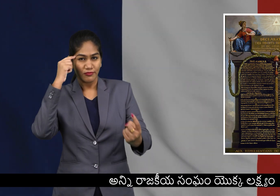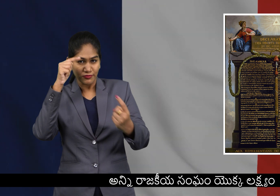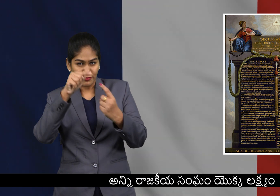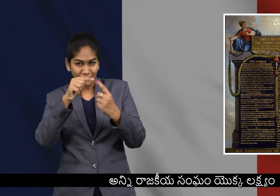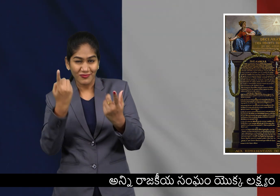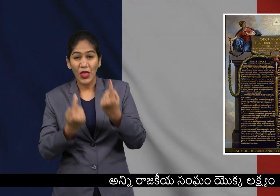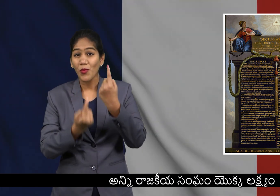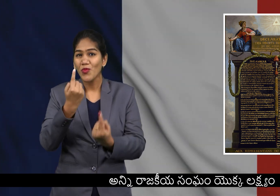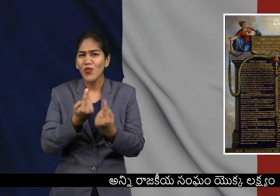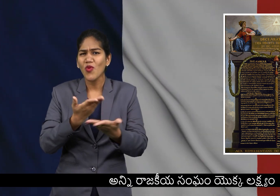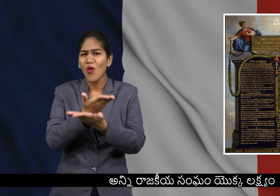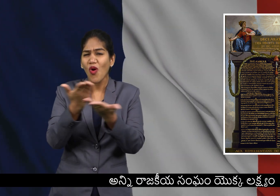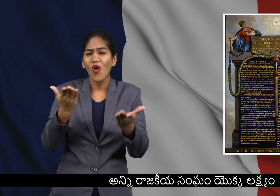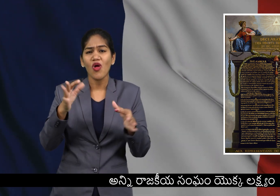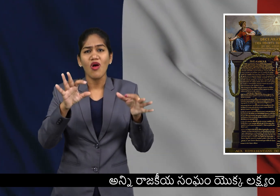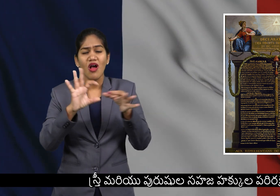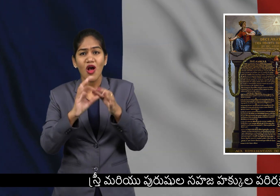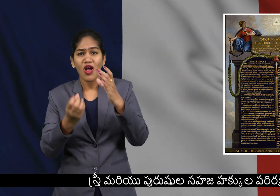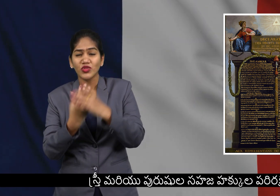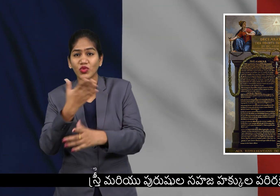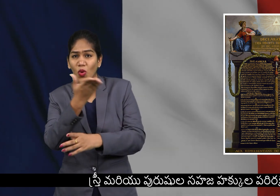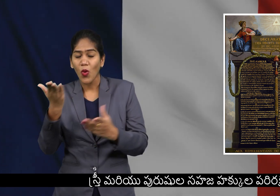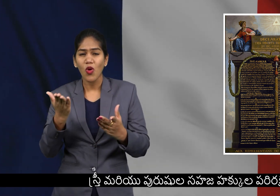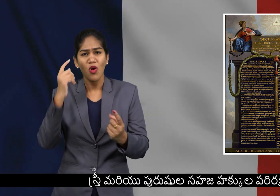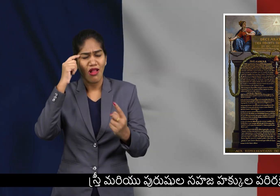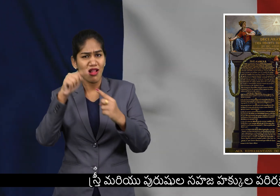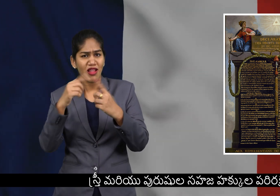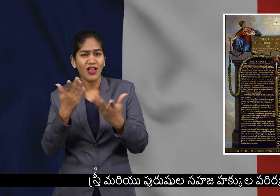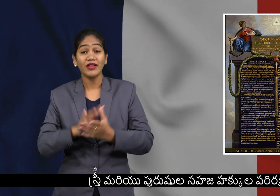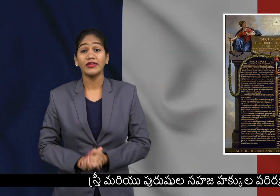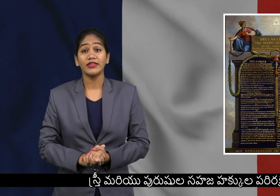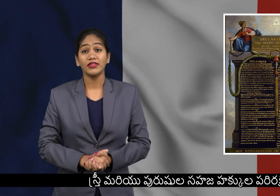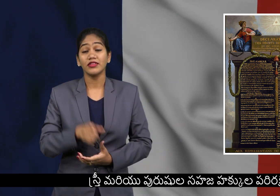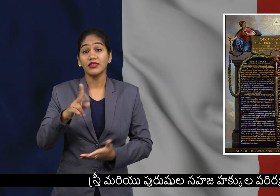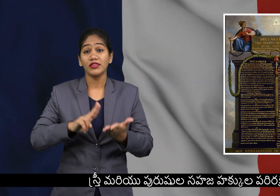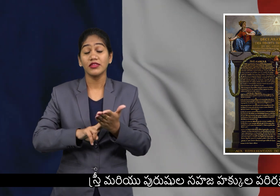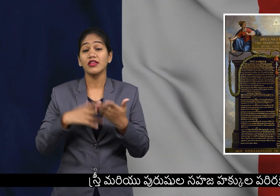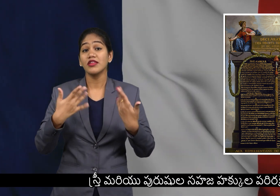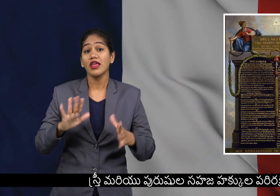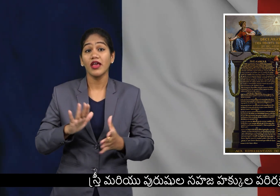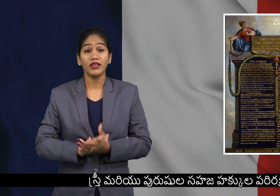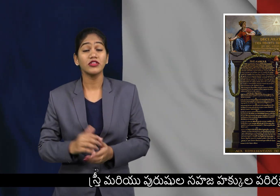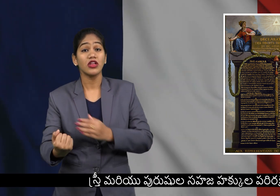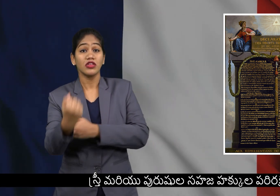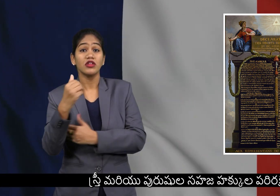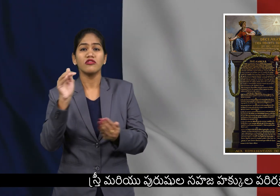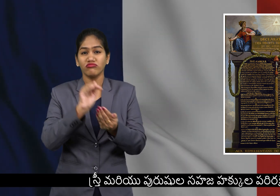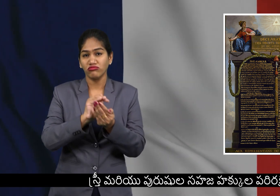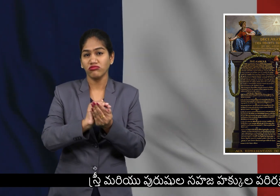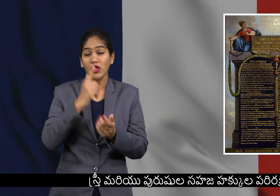అన్ని రాజకీయ సంఘం యొక్క లక్ష్యం స్త్రీ మరియు పురుషుల సహజ హక్కుల పరిరక్షణ.